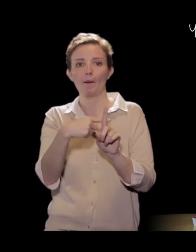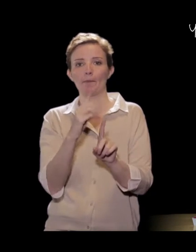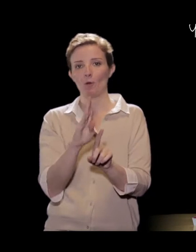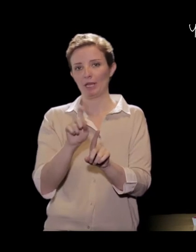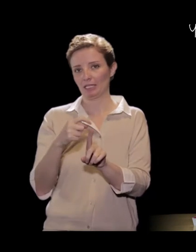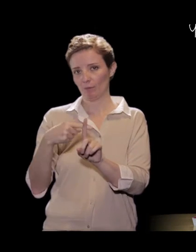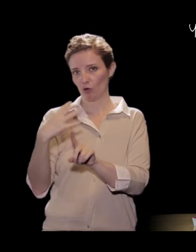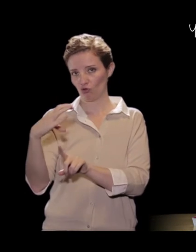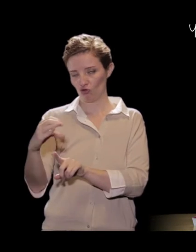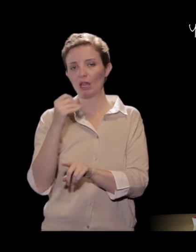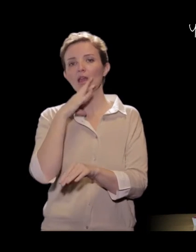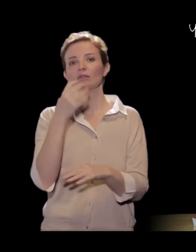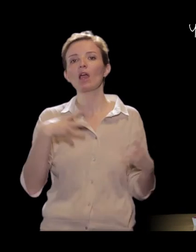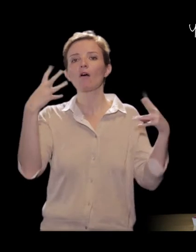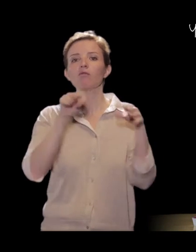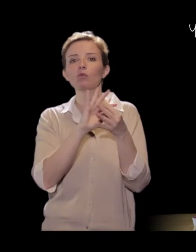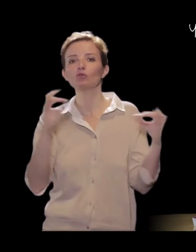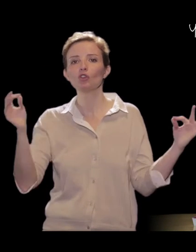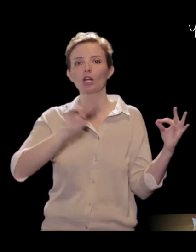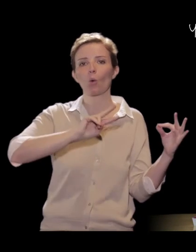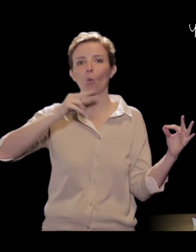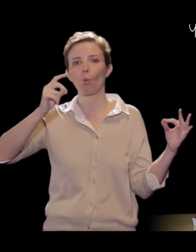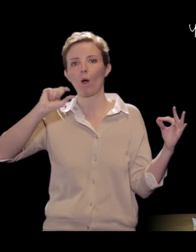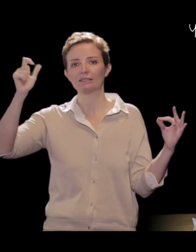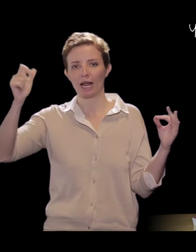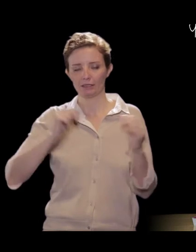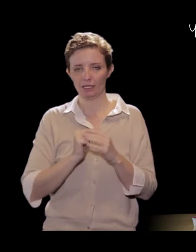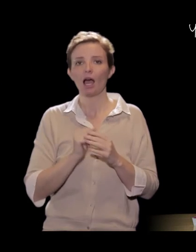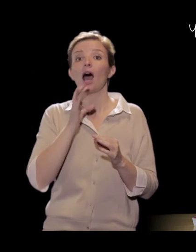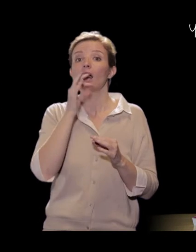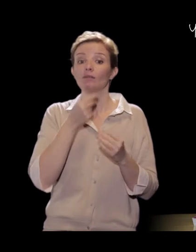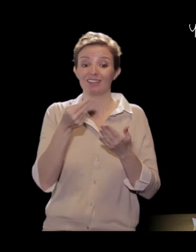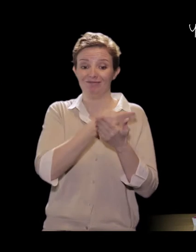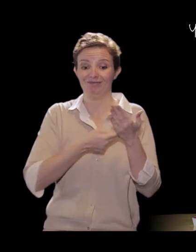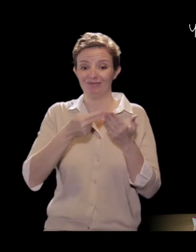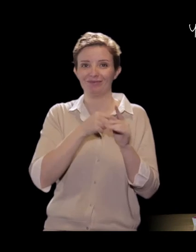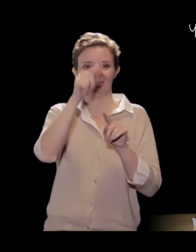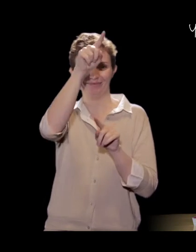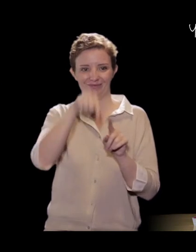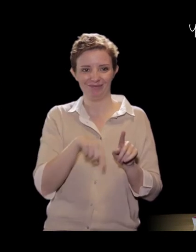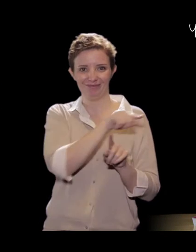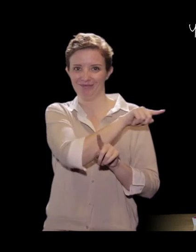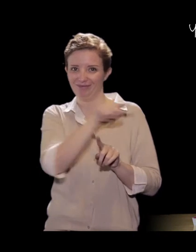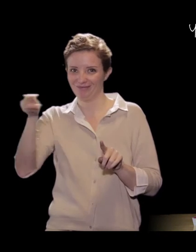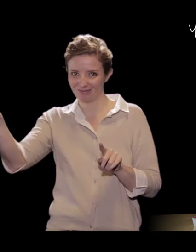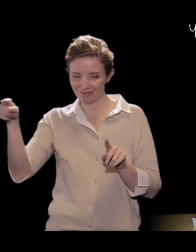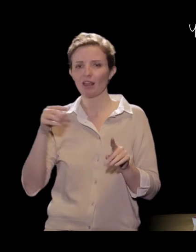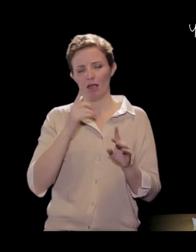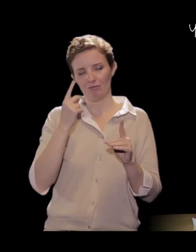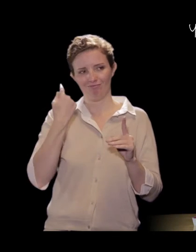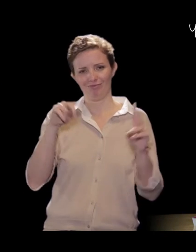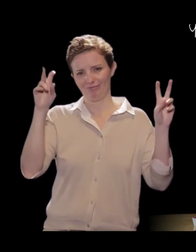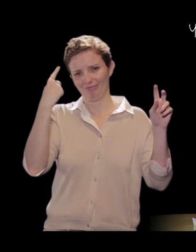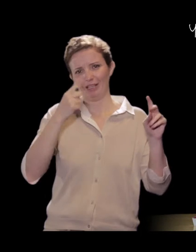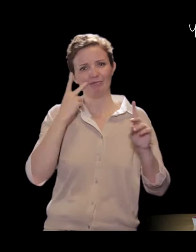C cioè la funzione quadratica la cui rappresentazione nel piano cartes ano altro tema che approfondiremo più avanti nelle